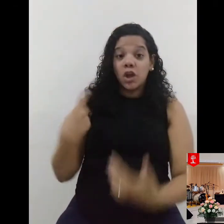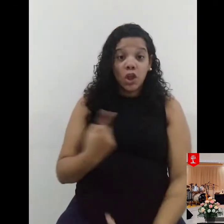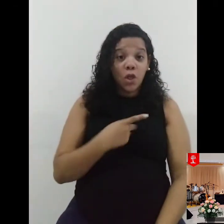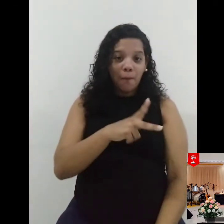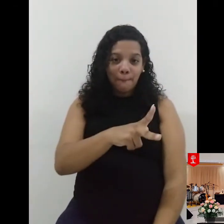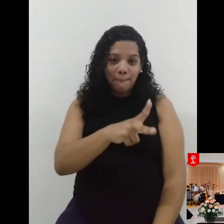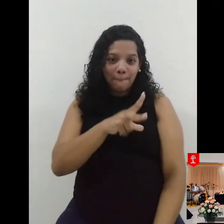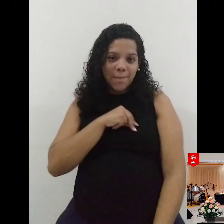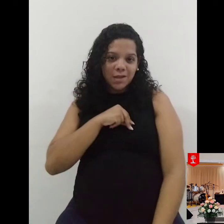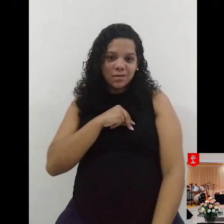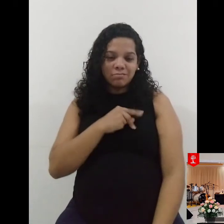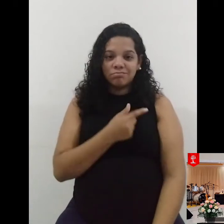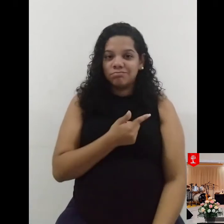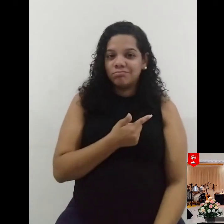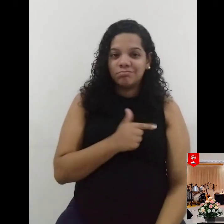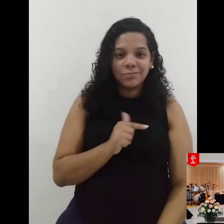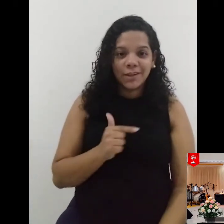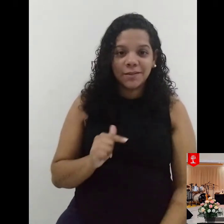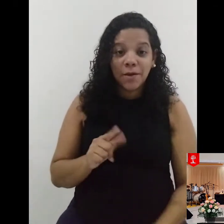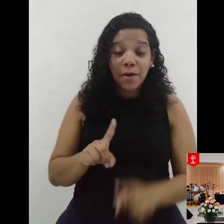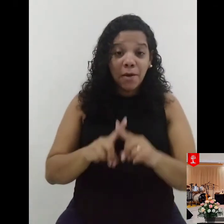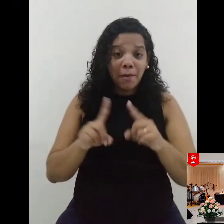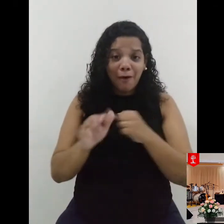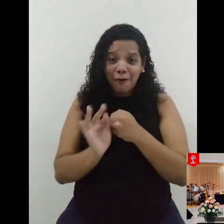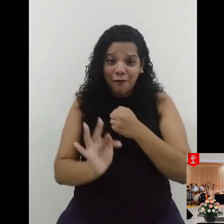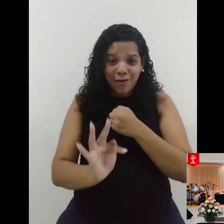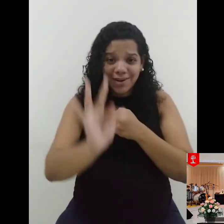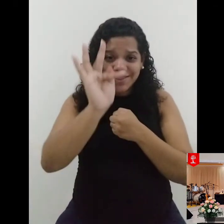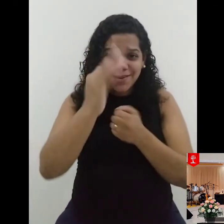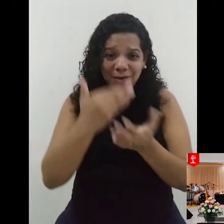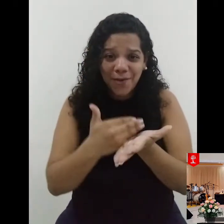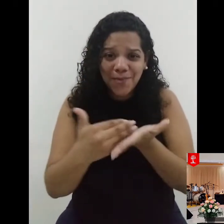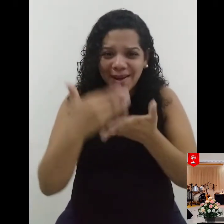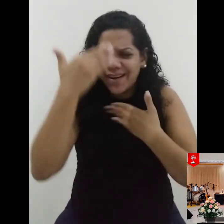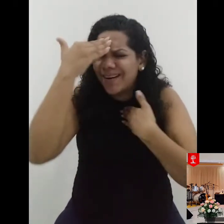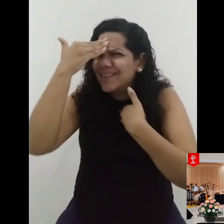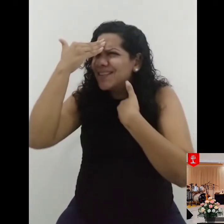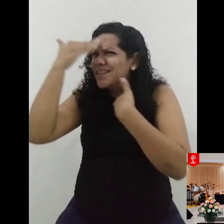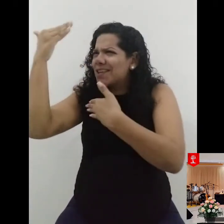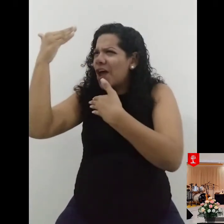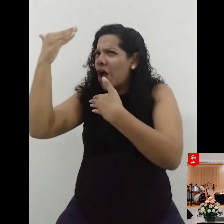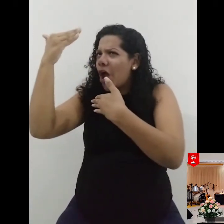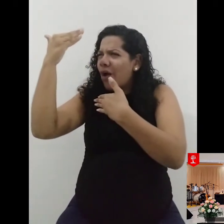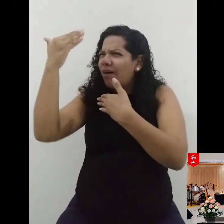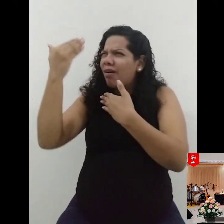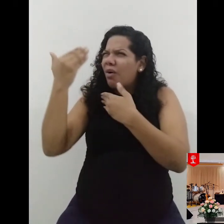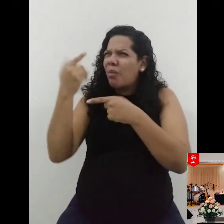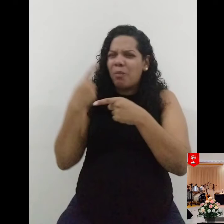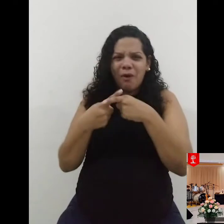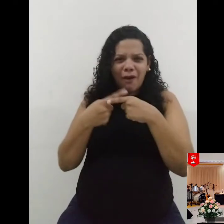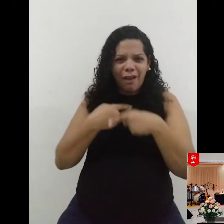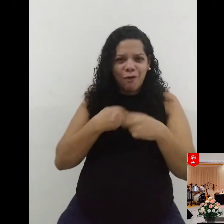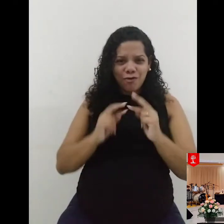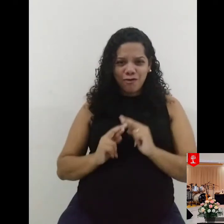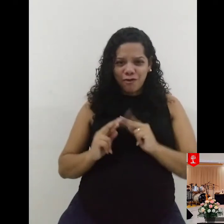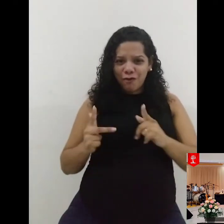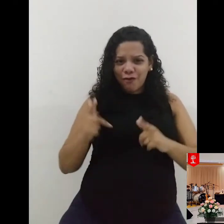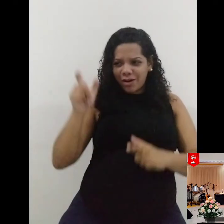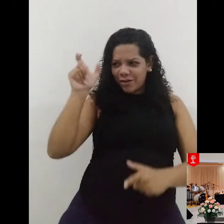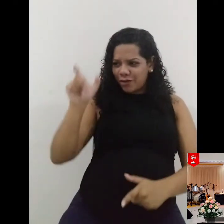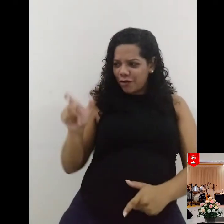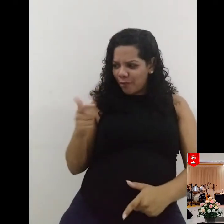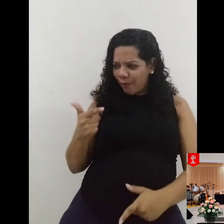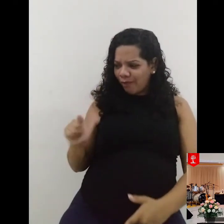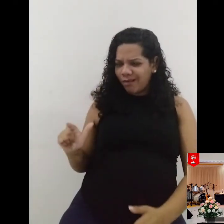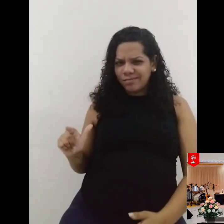Então, quem eram os outros homens que ele se referia que ele não era igual? Os ladrões,